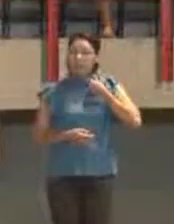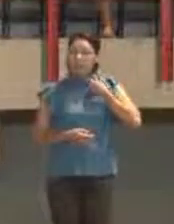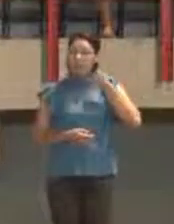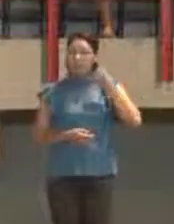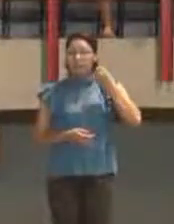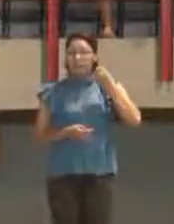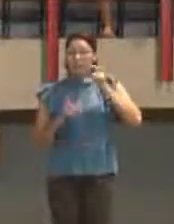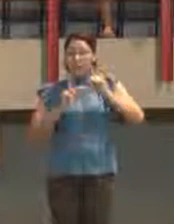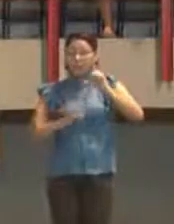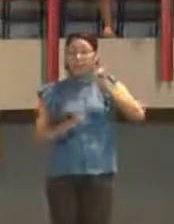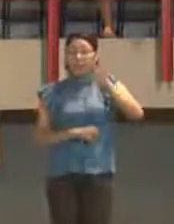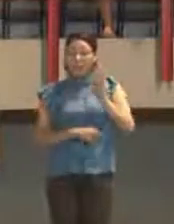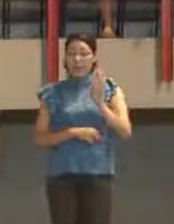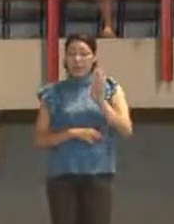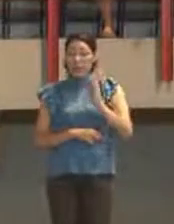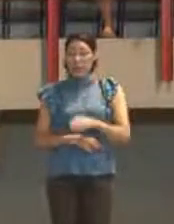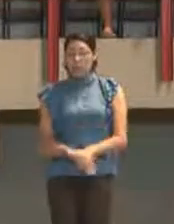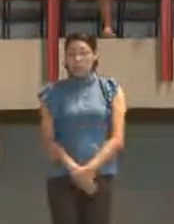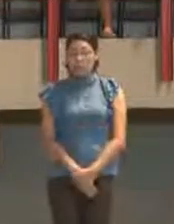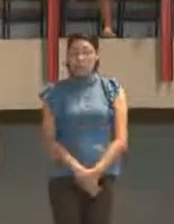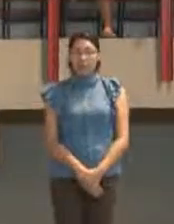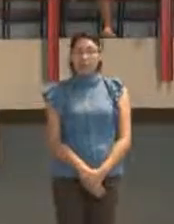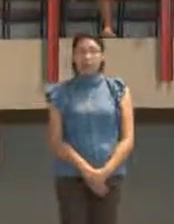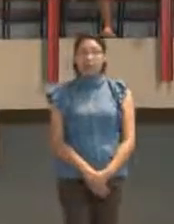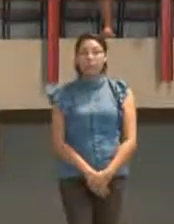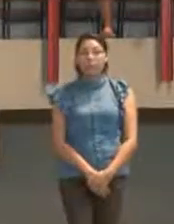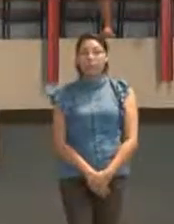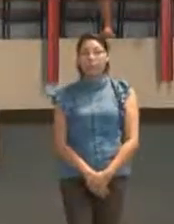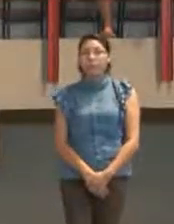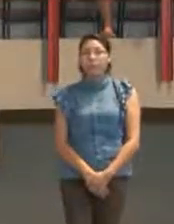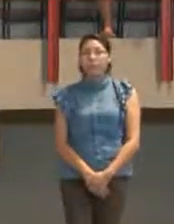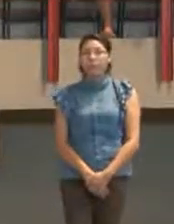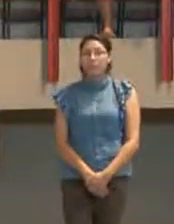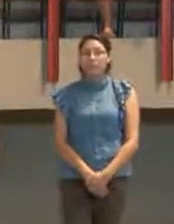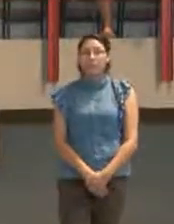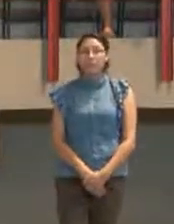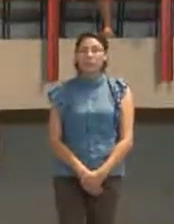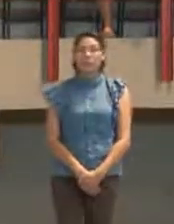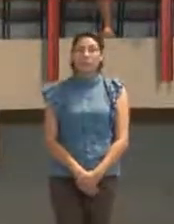a alternativa da letra B. Tá beleza?